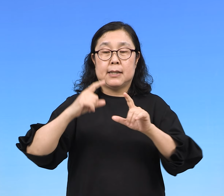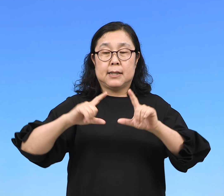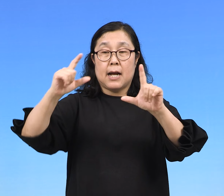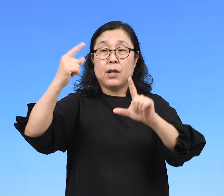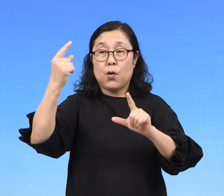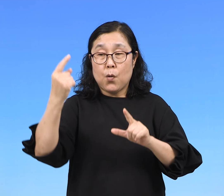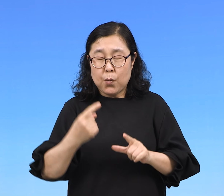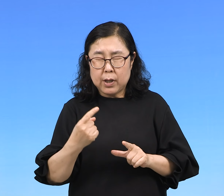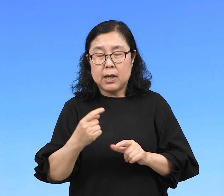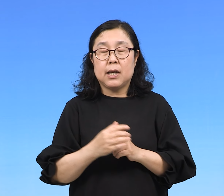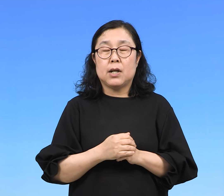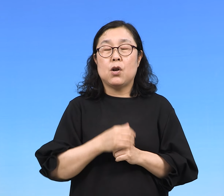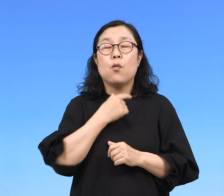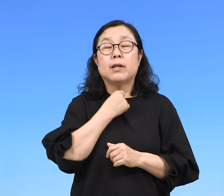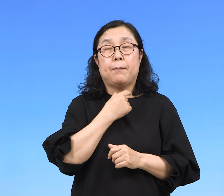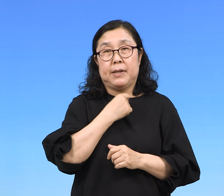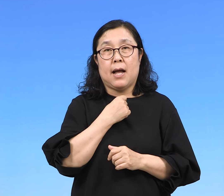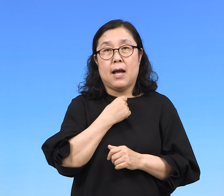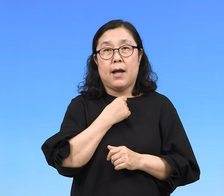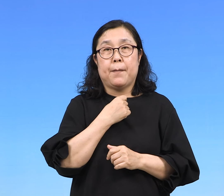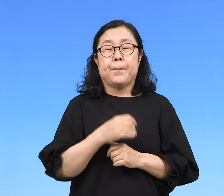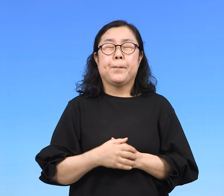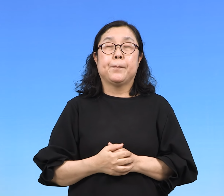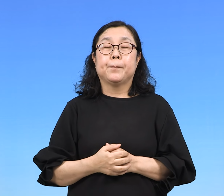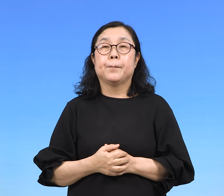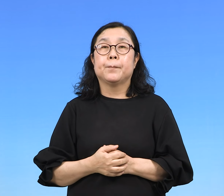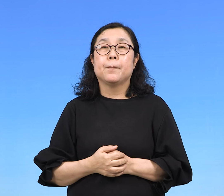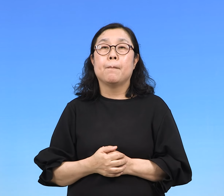기도합니다. 저 죽기 전에 그런 날이 올 것 같지는 않아요.